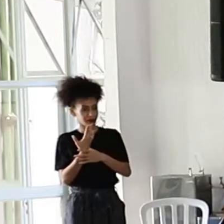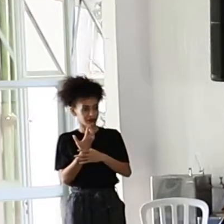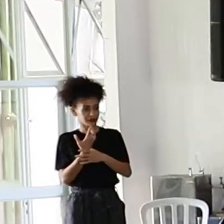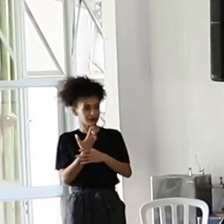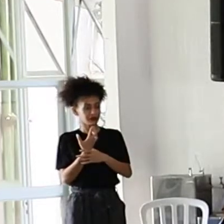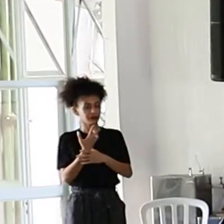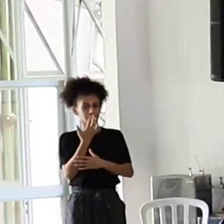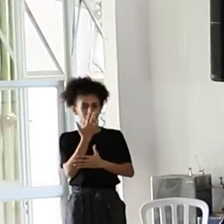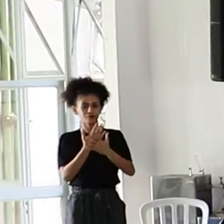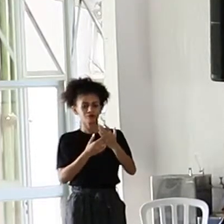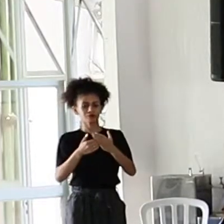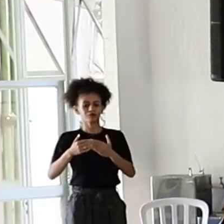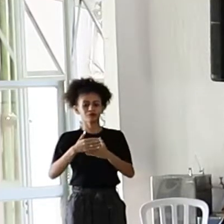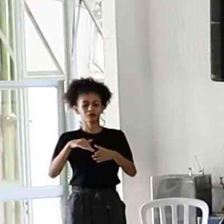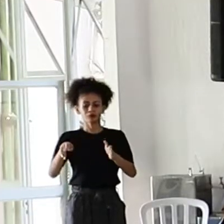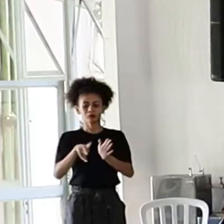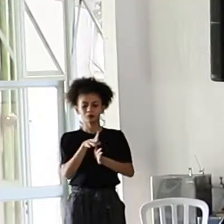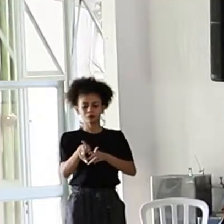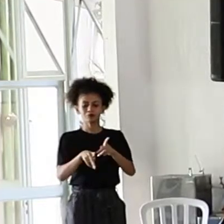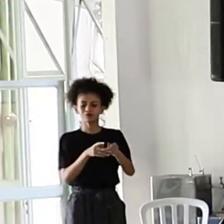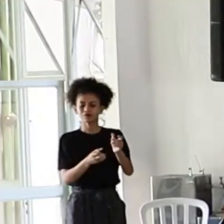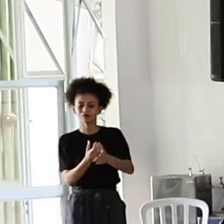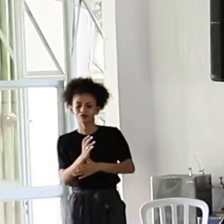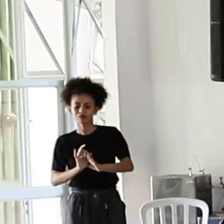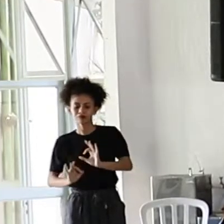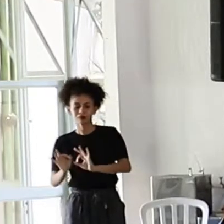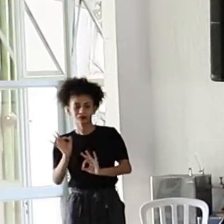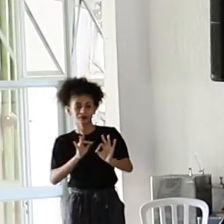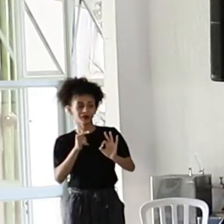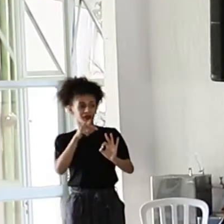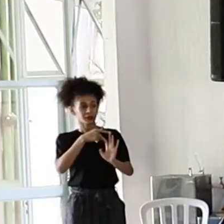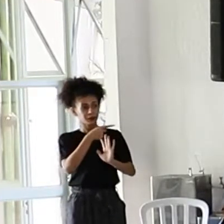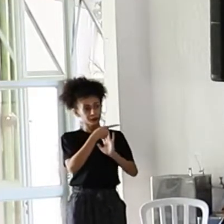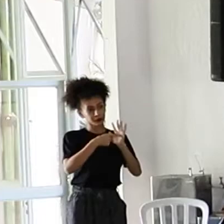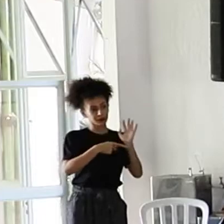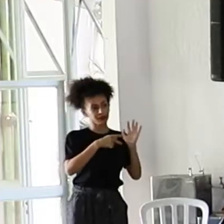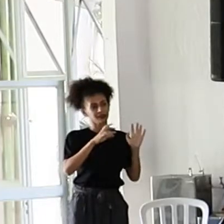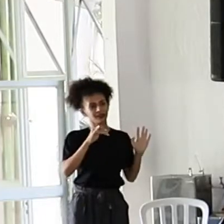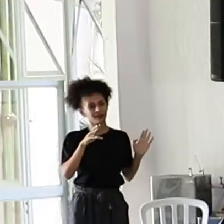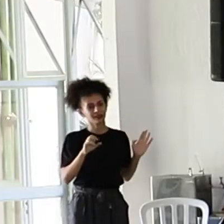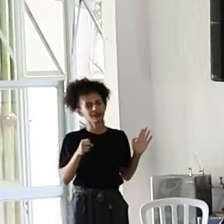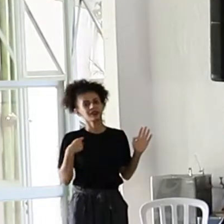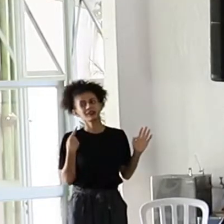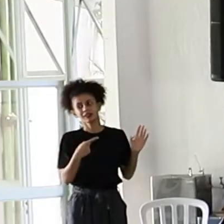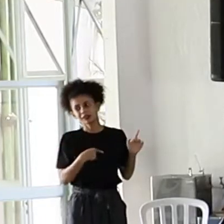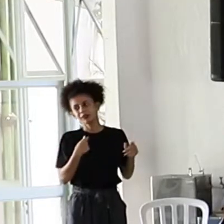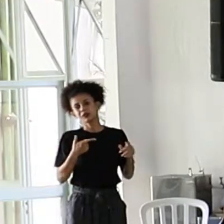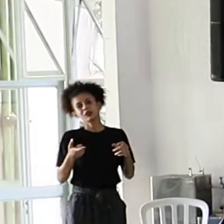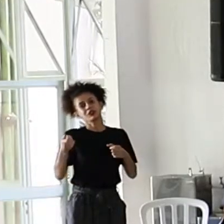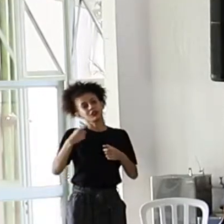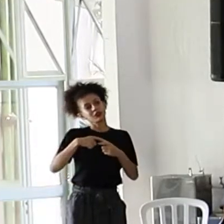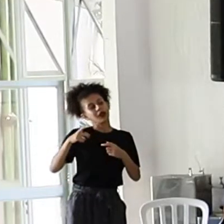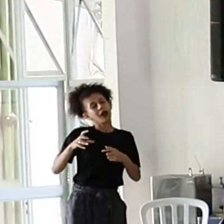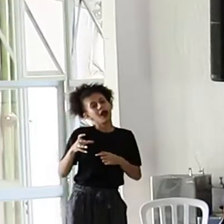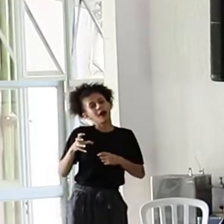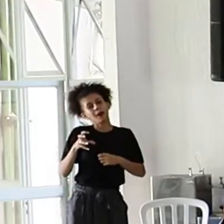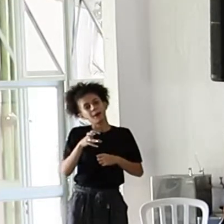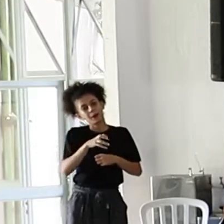com as mãos da população e agora nesse projeto da crise a gente tem que retomar esse amor